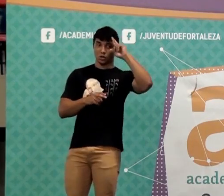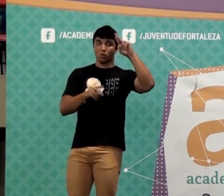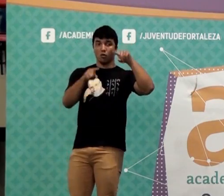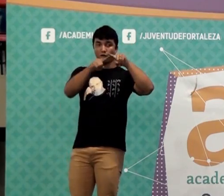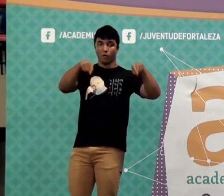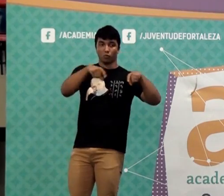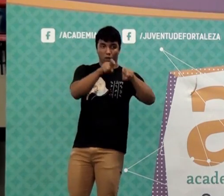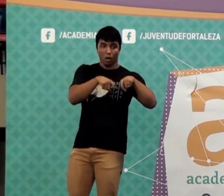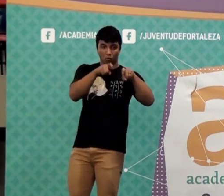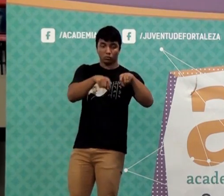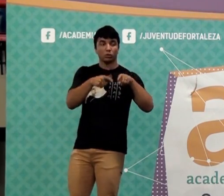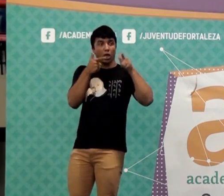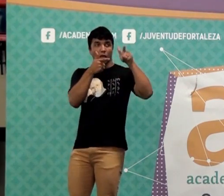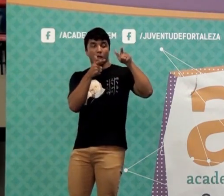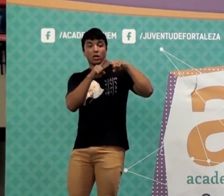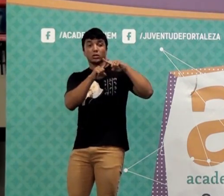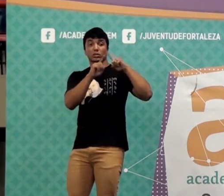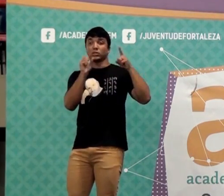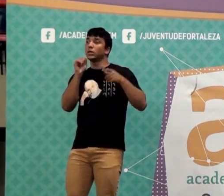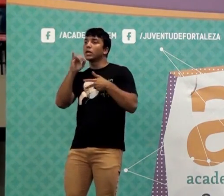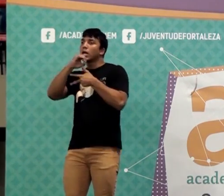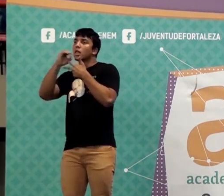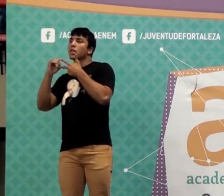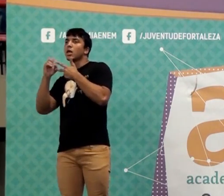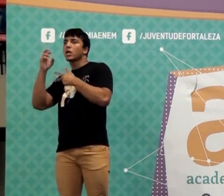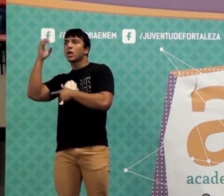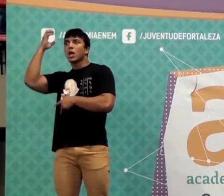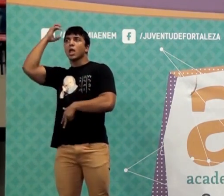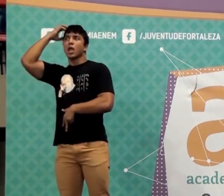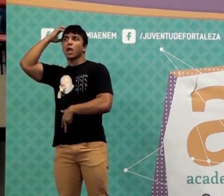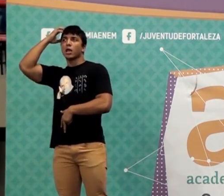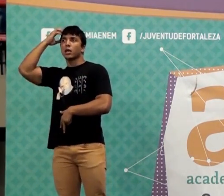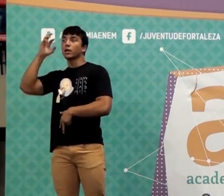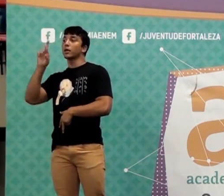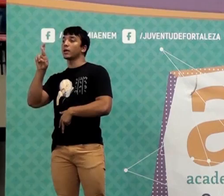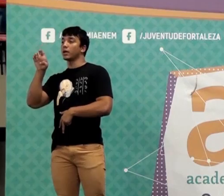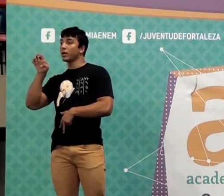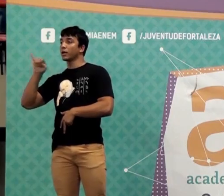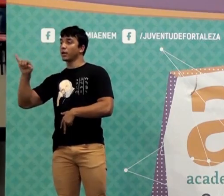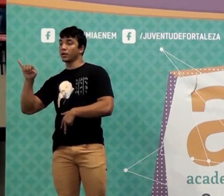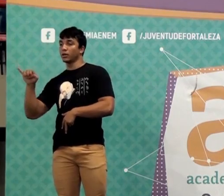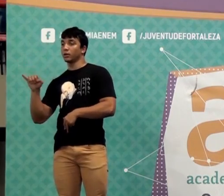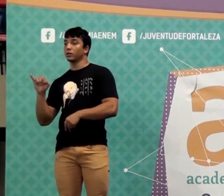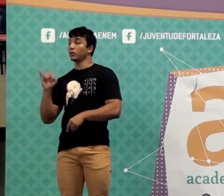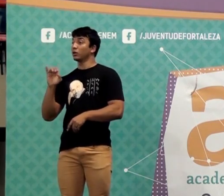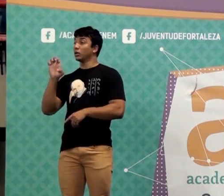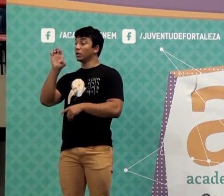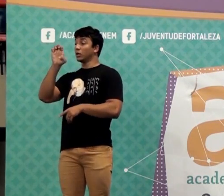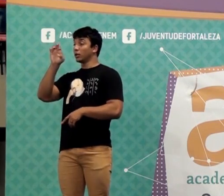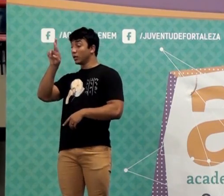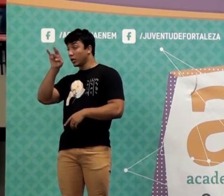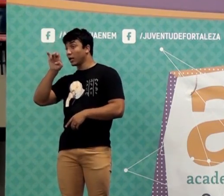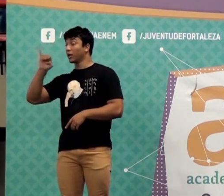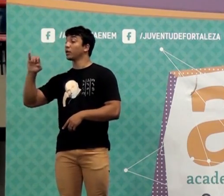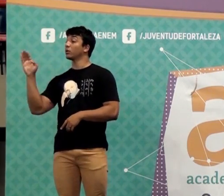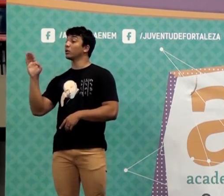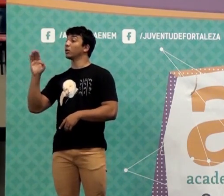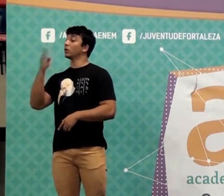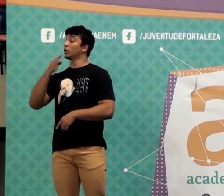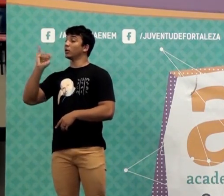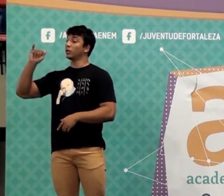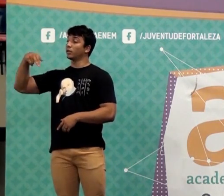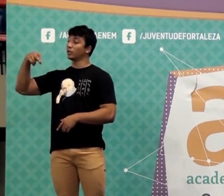é dono disso aqui, eu chamo de senhor feudal. Professor, o seu feudal, eu posso chamar ele de rei? Pode. Se